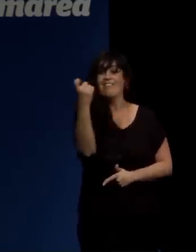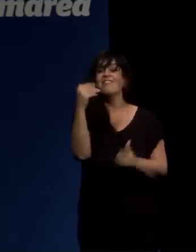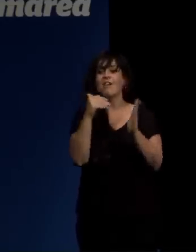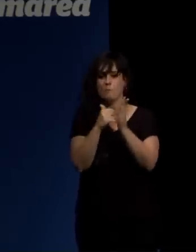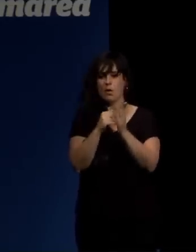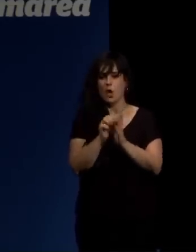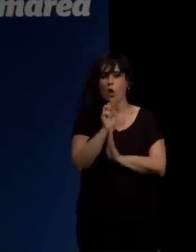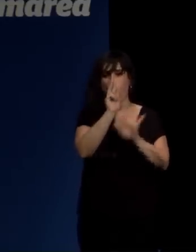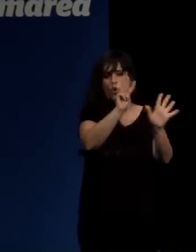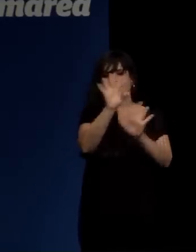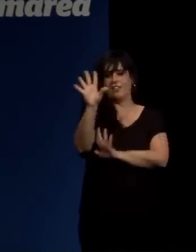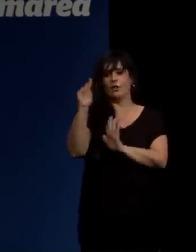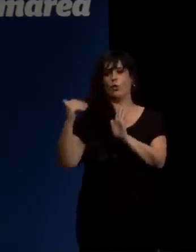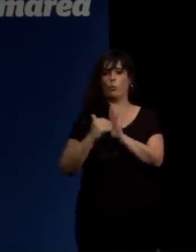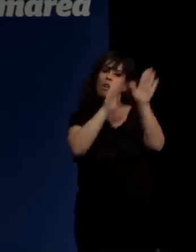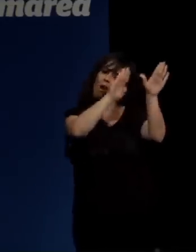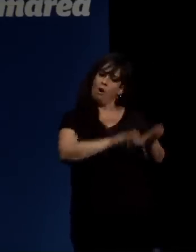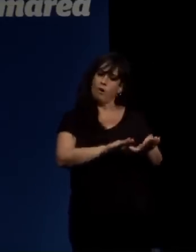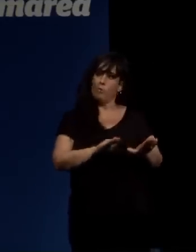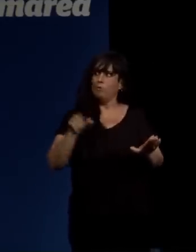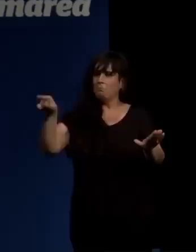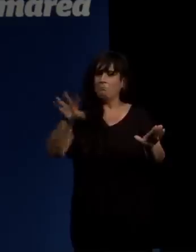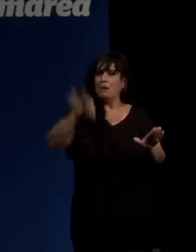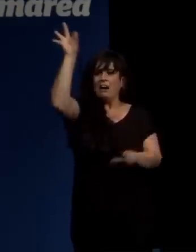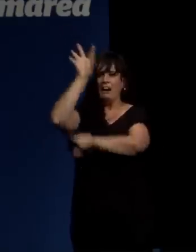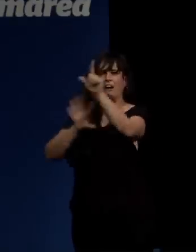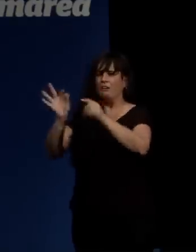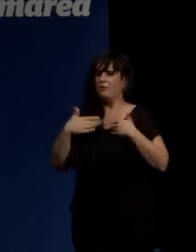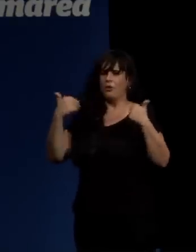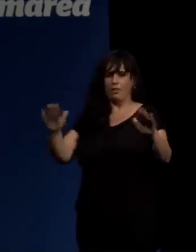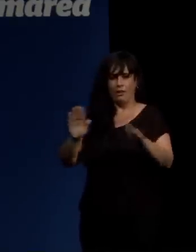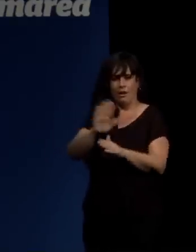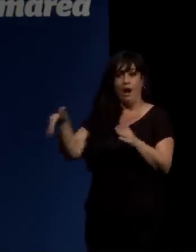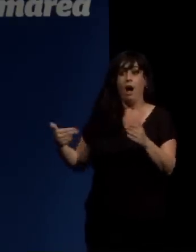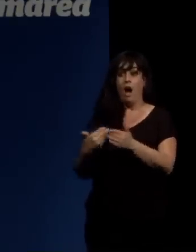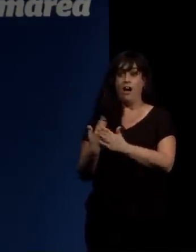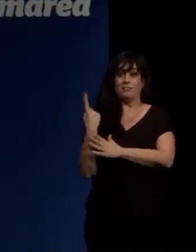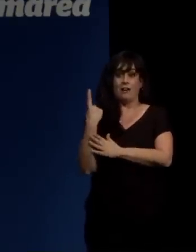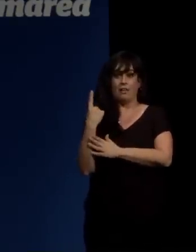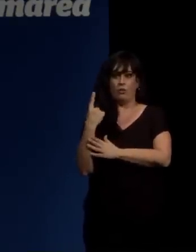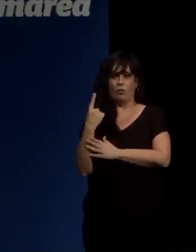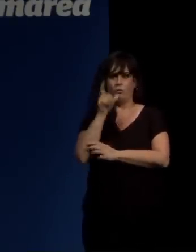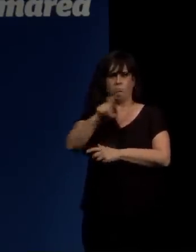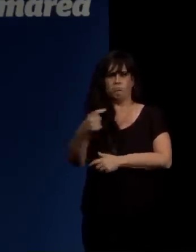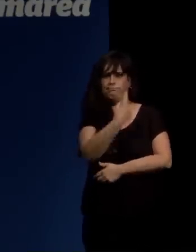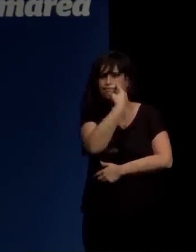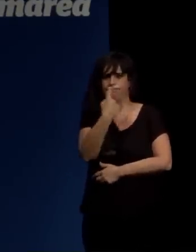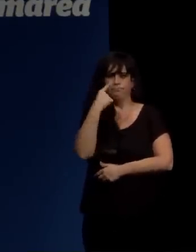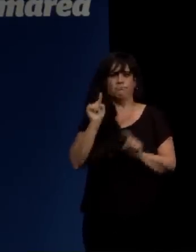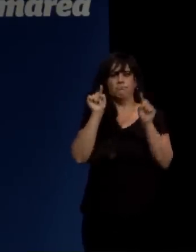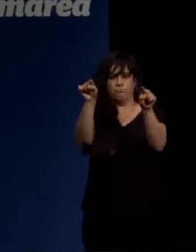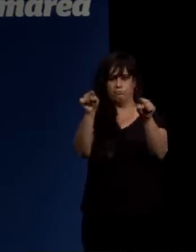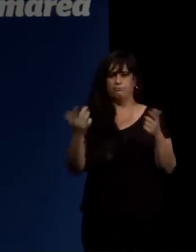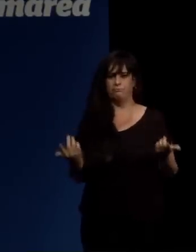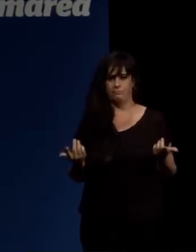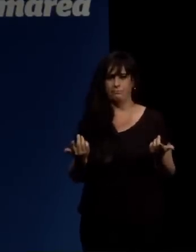o dedo para todo, incluso para meterlle os cidadáns nos ollos a cada un deles, veñen agora a decir